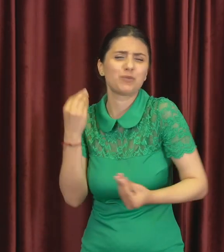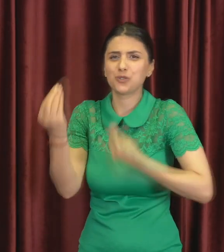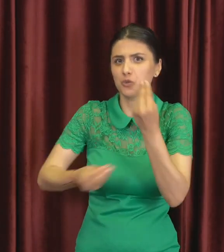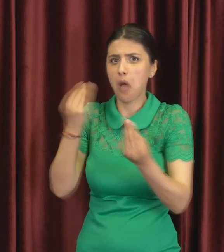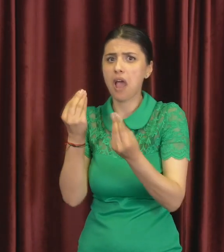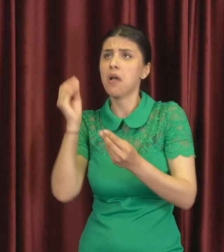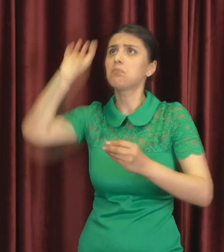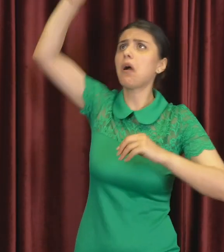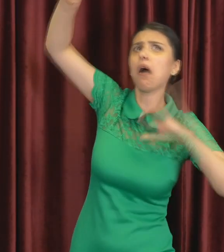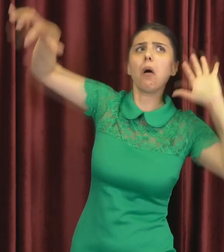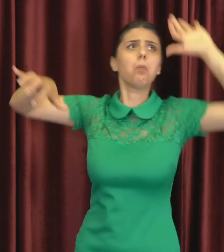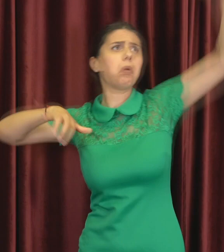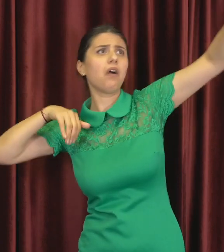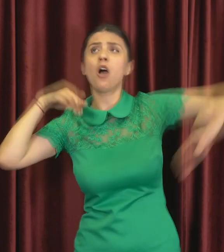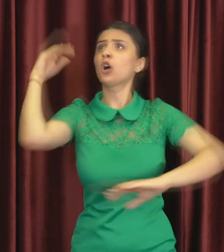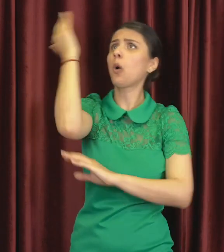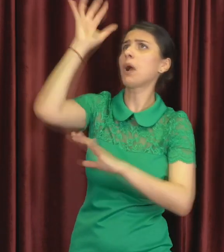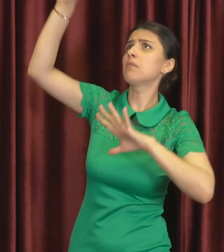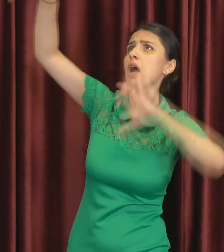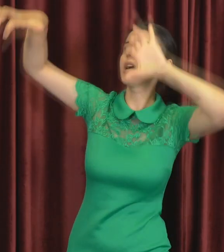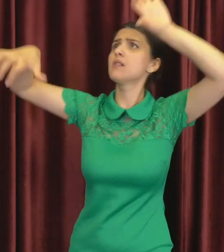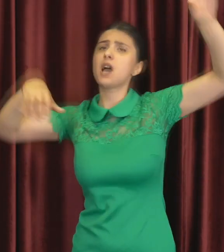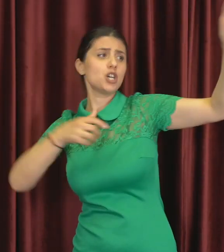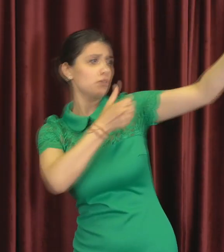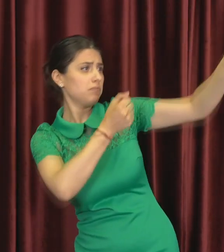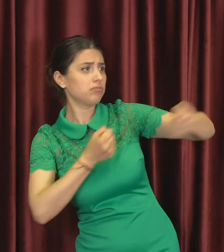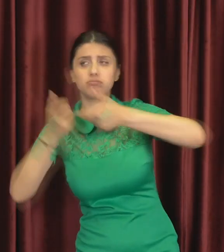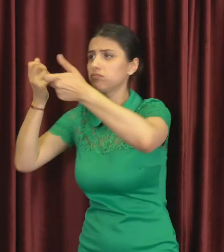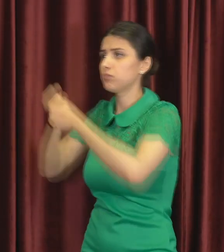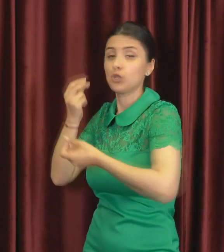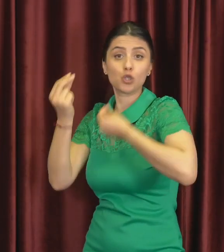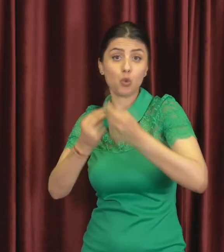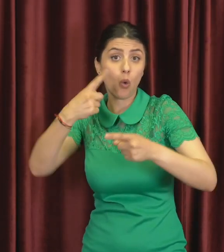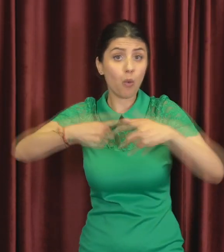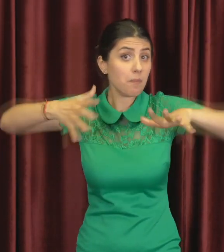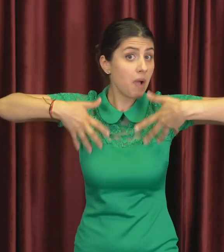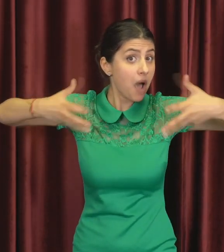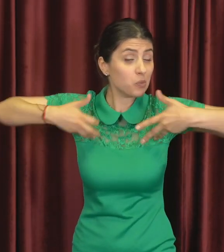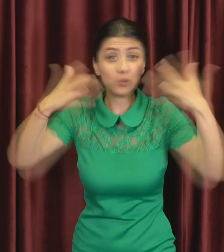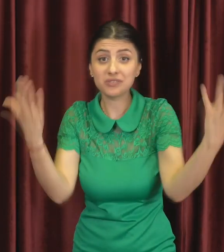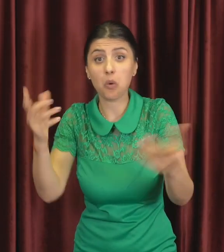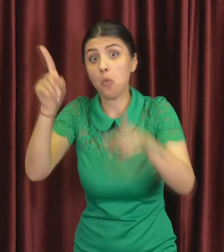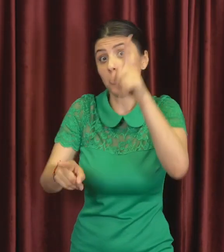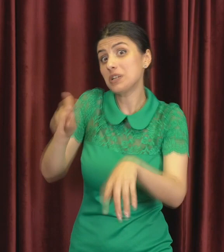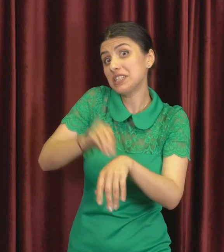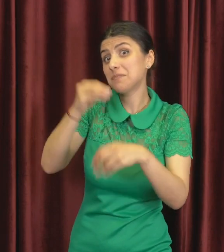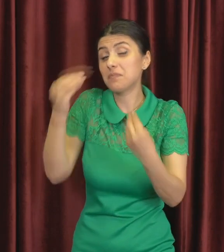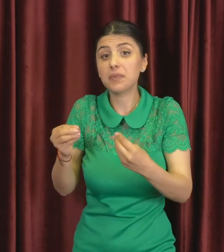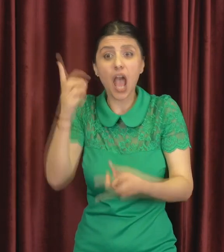cățăra în copaci, se dădea pe liane, se juca cu celelalte maimuțele și uneori era chiar pusă pe șotii. Atunci când lucrurile nu ieșeau cum